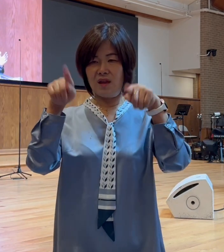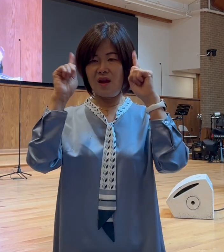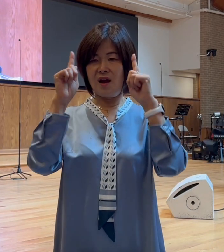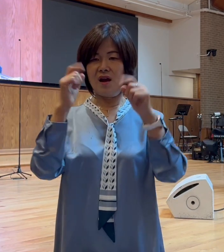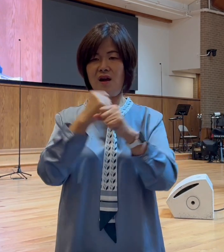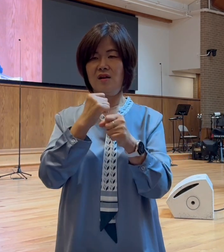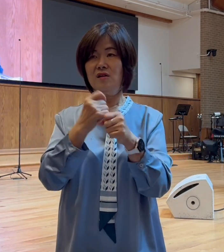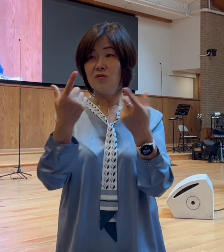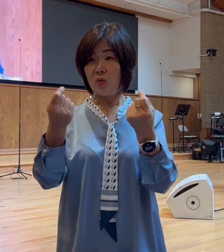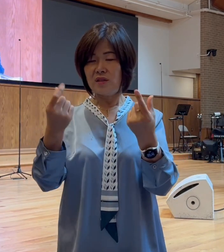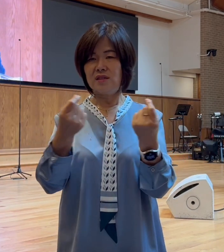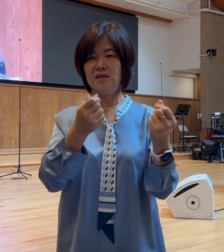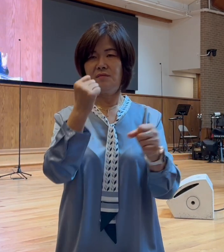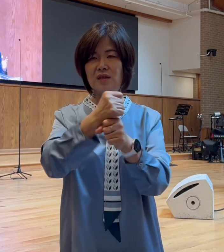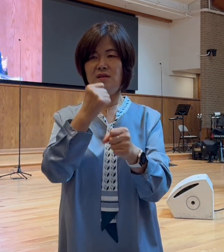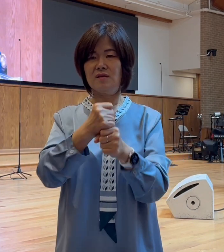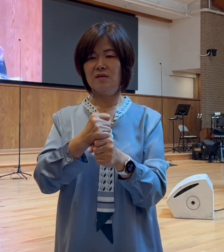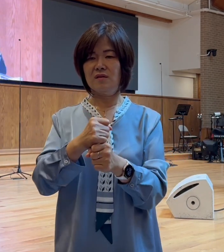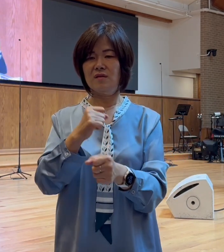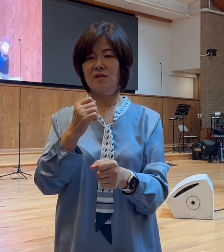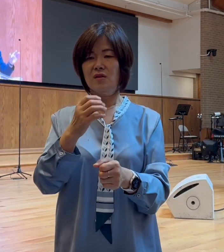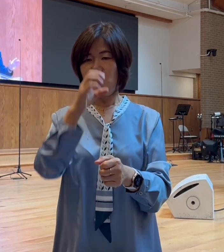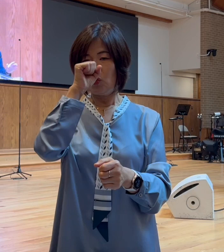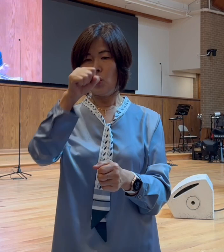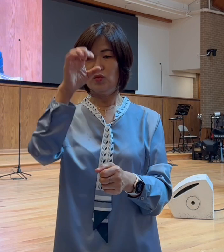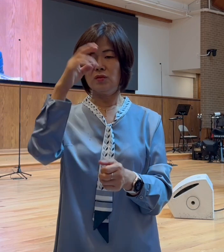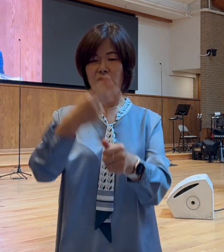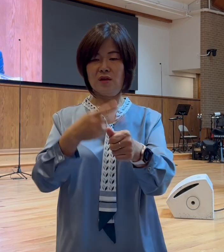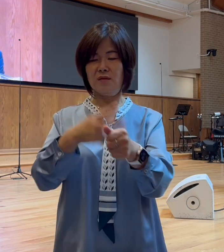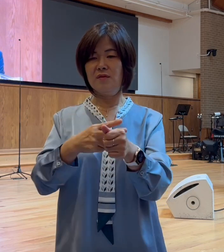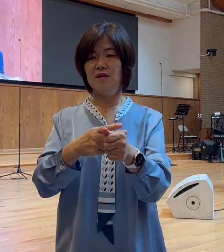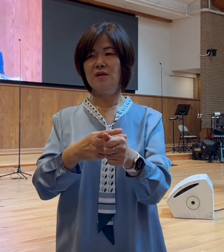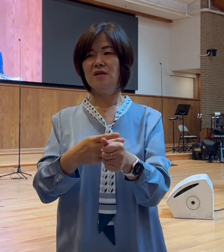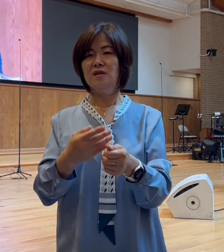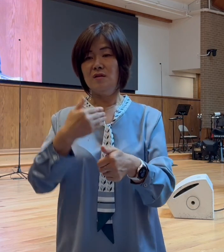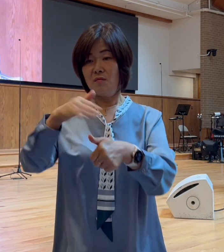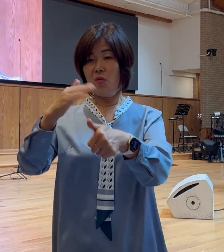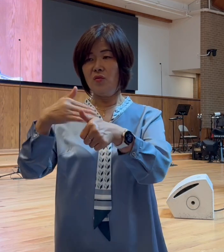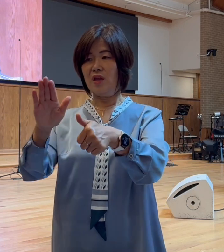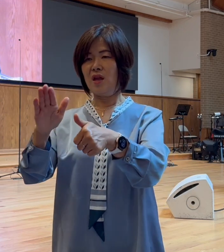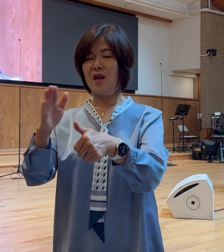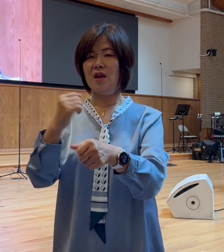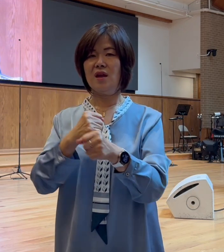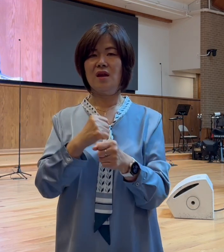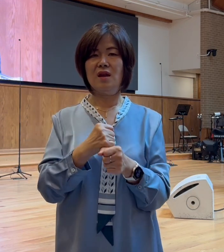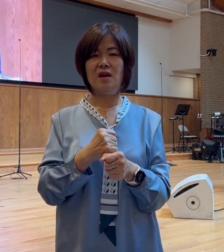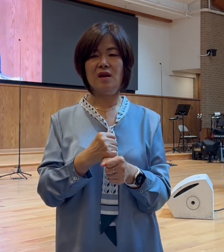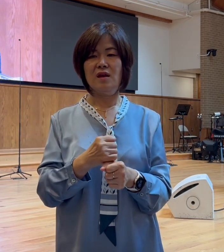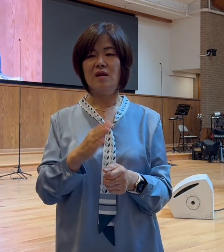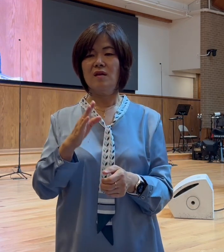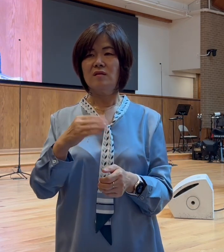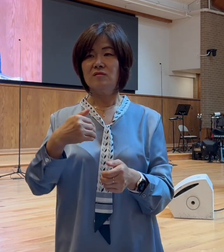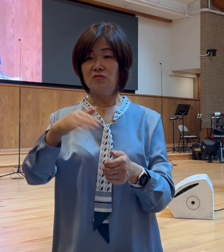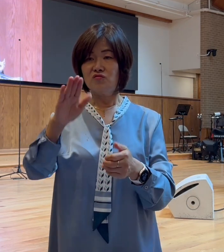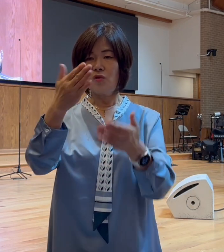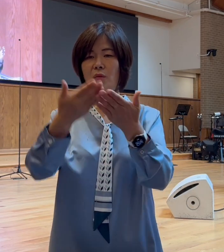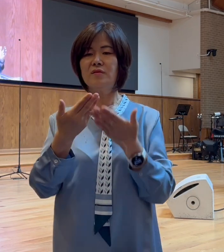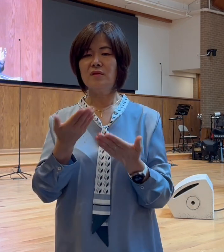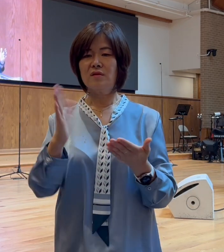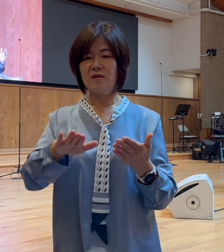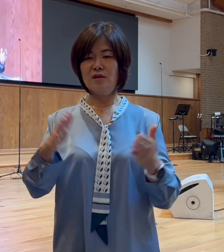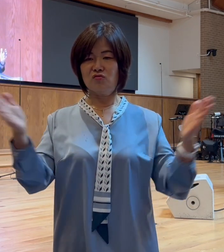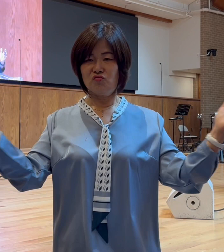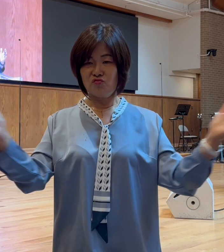국립대학으로 만들어서 등록금 적게 내고 모든 좋은 교수를 다 이렇게 파송하면 그렇게 좋은 대학 가려고 하지 않을 텐데, 줄인